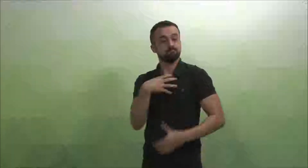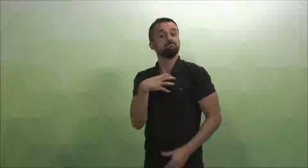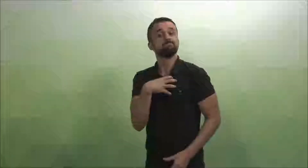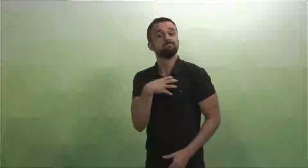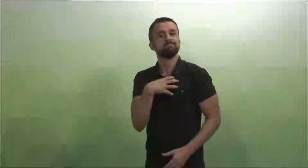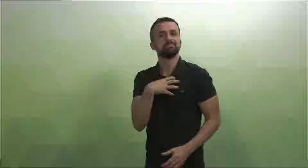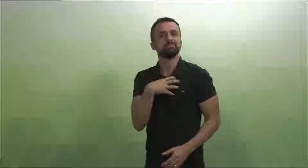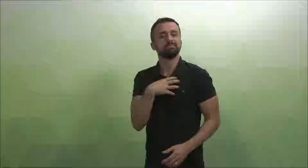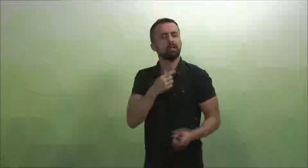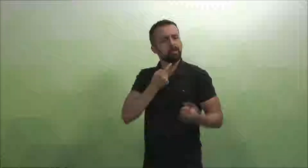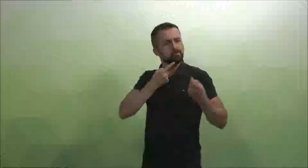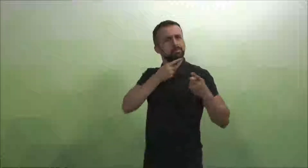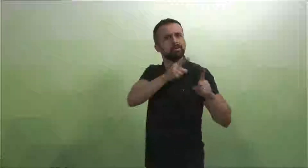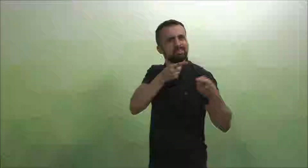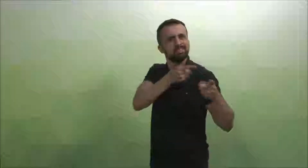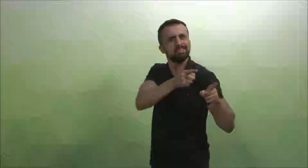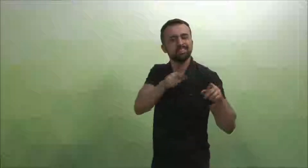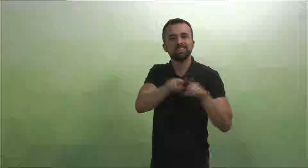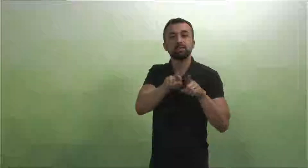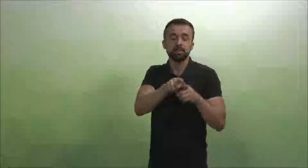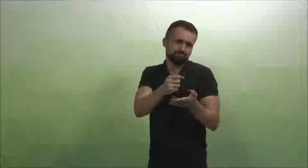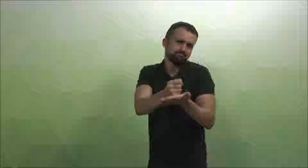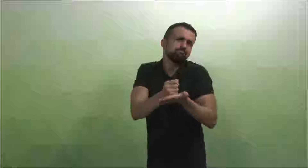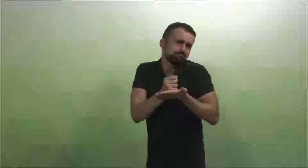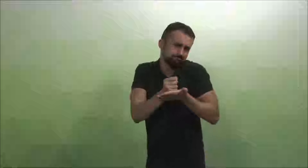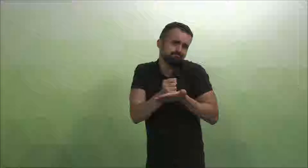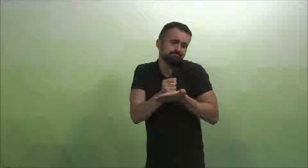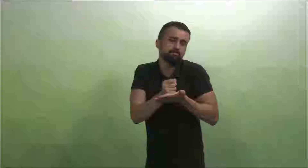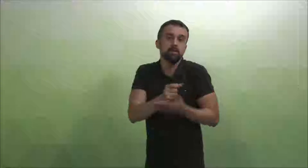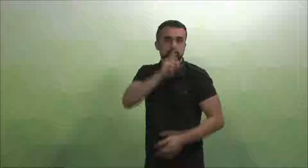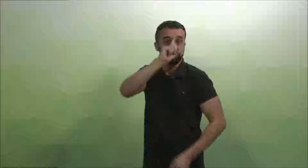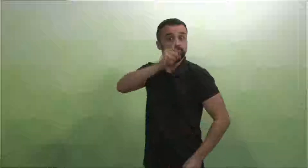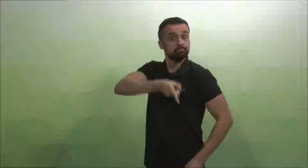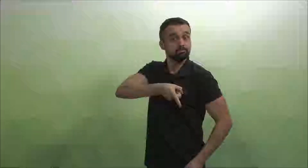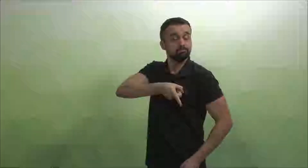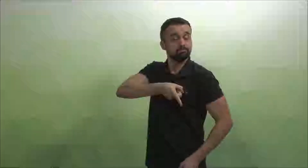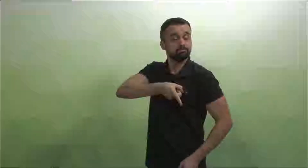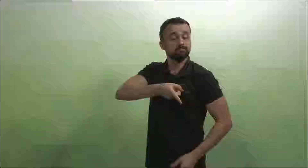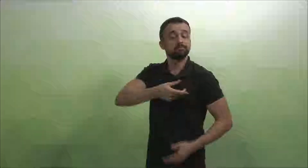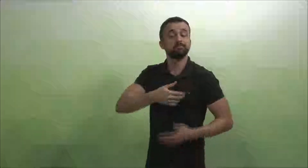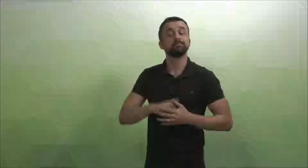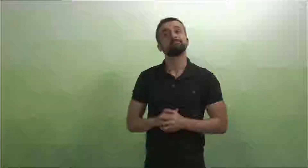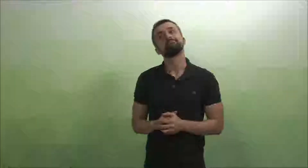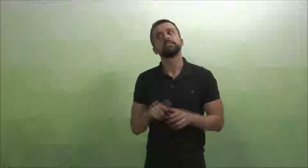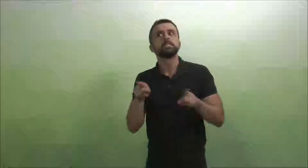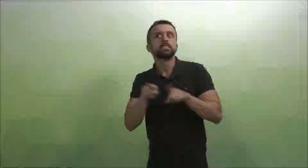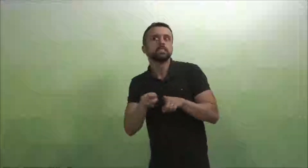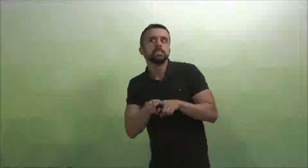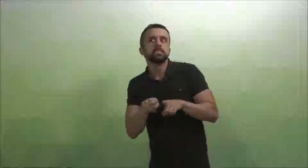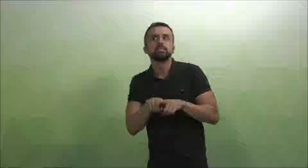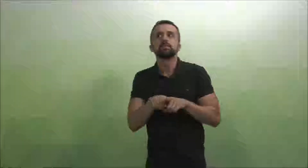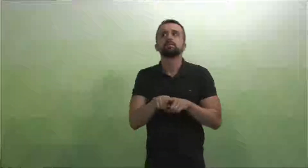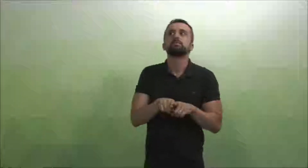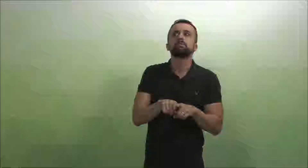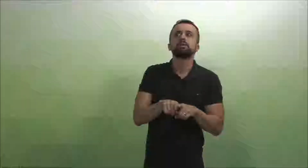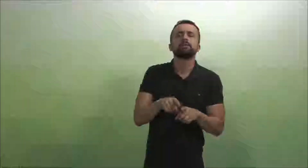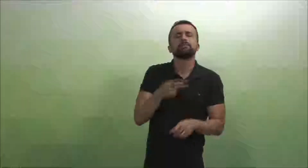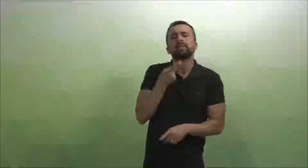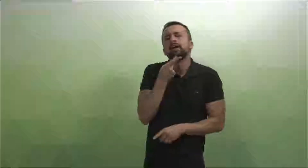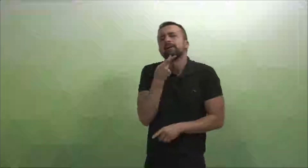para demonstrar sentimento, provocar, pedir apoio, dar